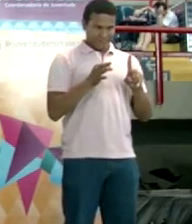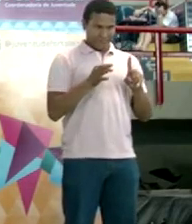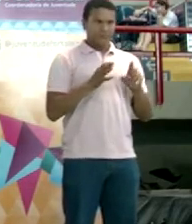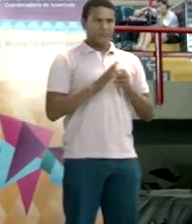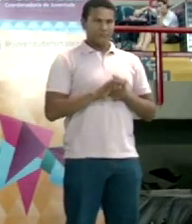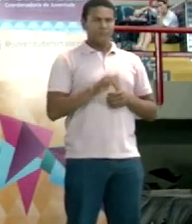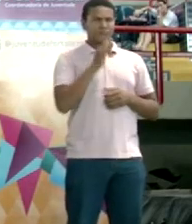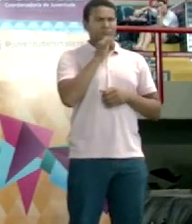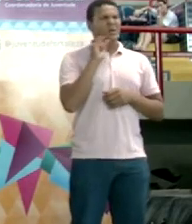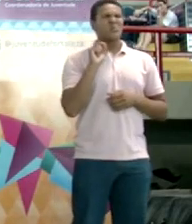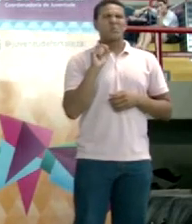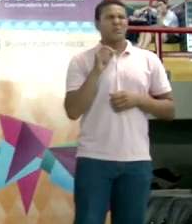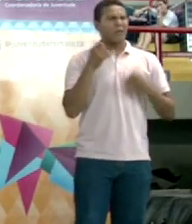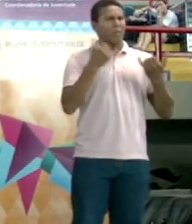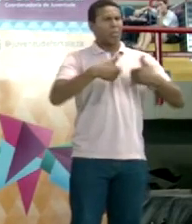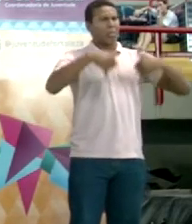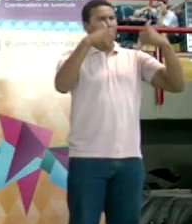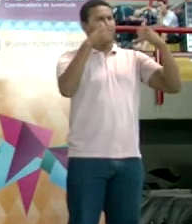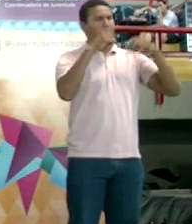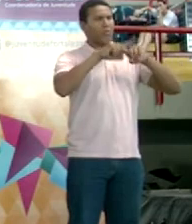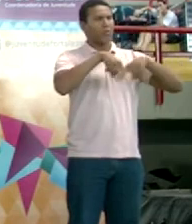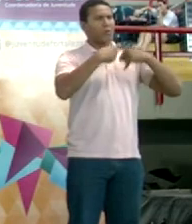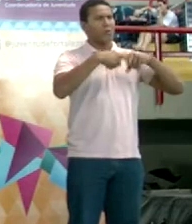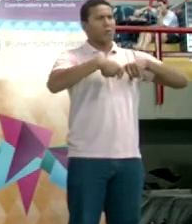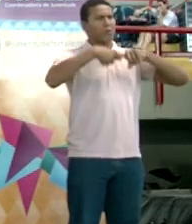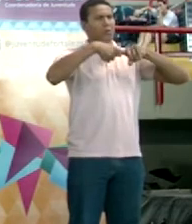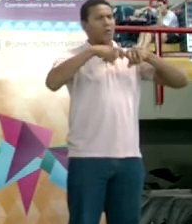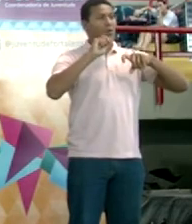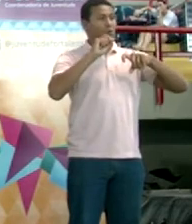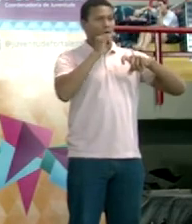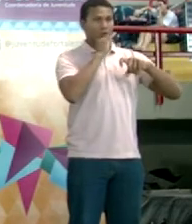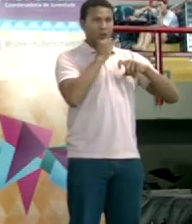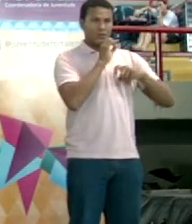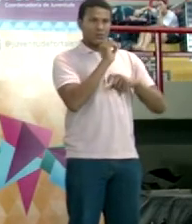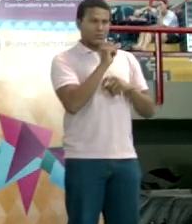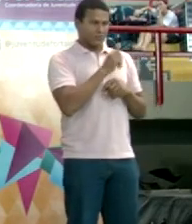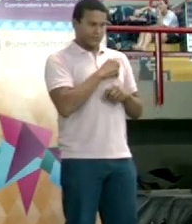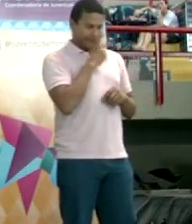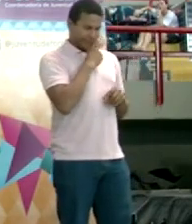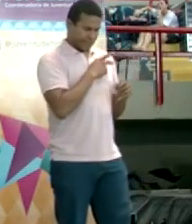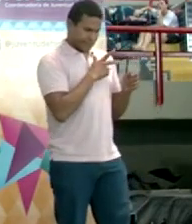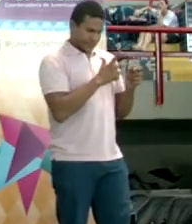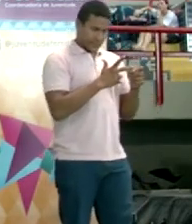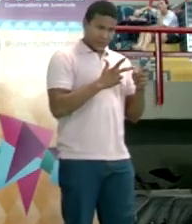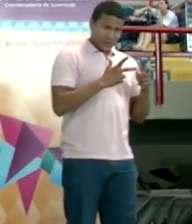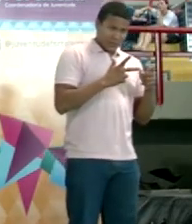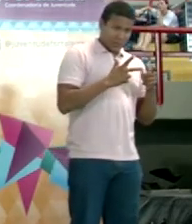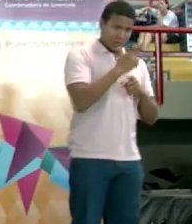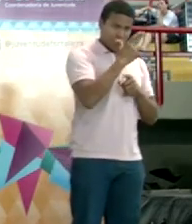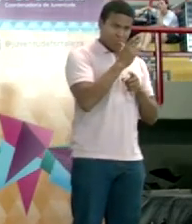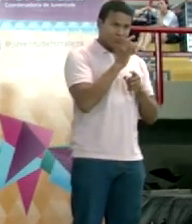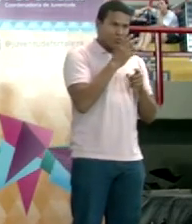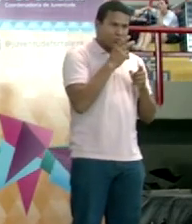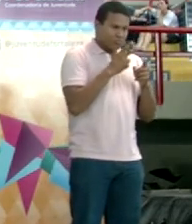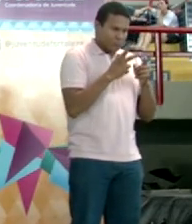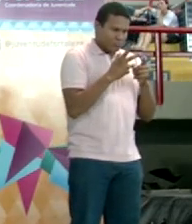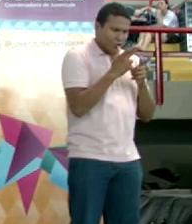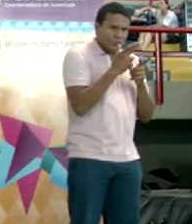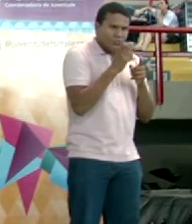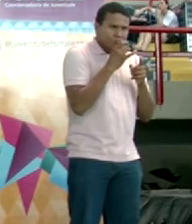laqueadura de trompas? Bom, a laqueadura de trompas consiste na cisão e sutura. Existe casos que só faz o quê? Apenas uma